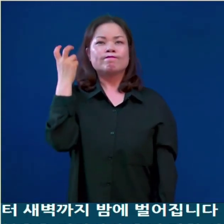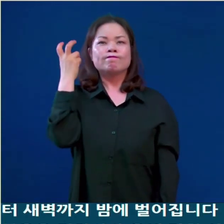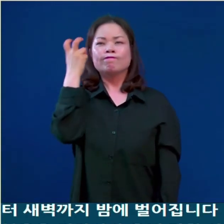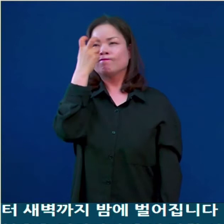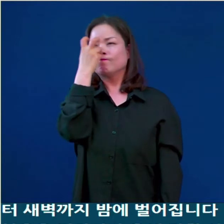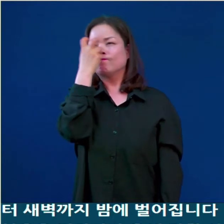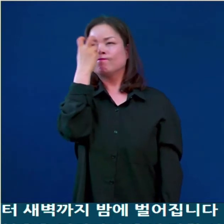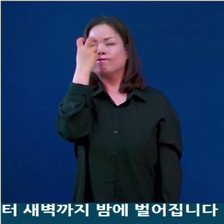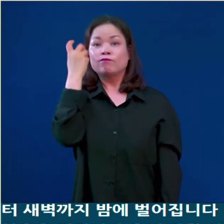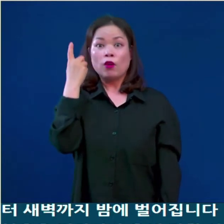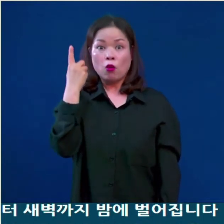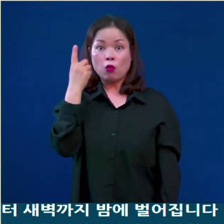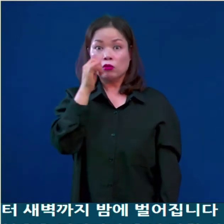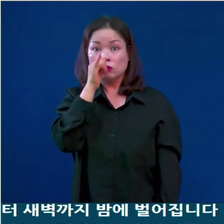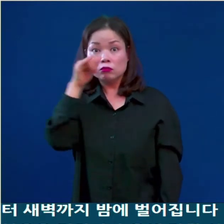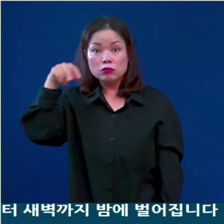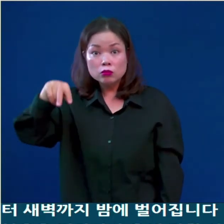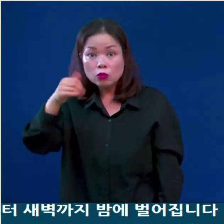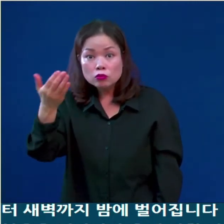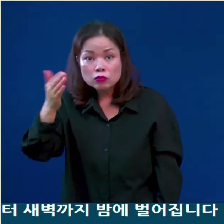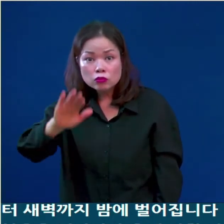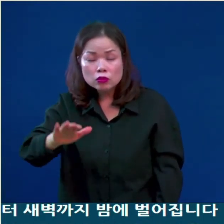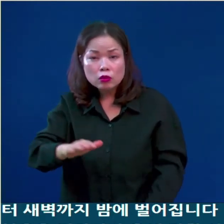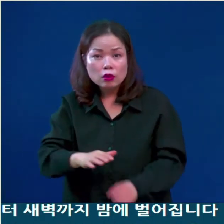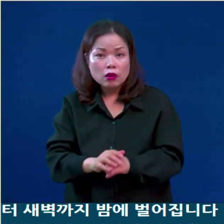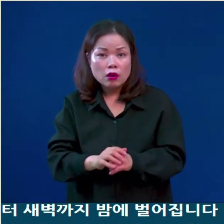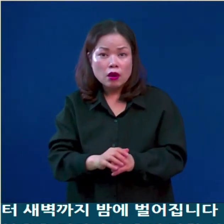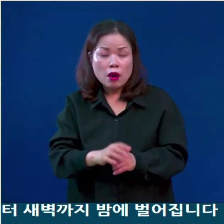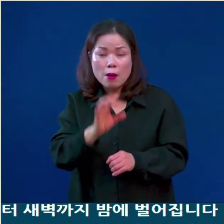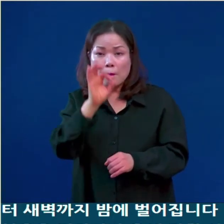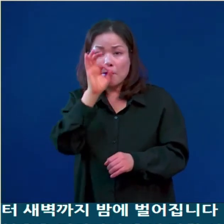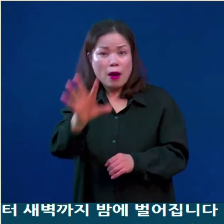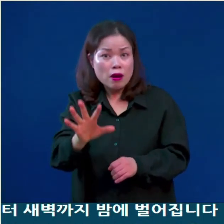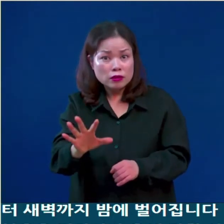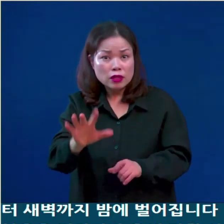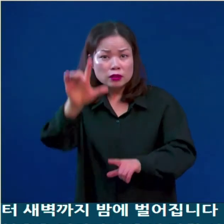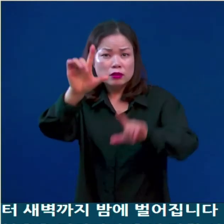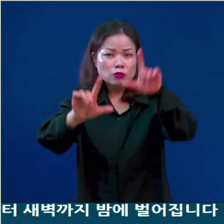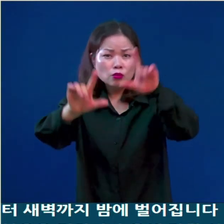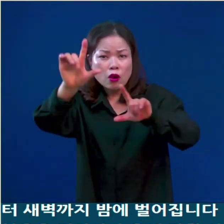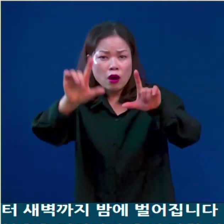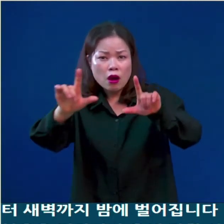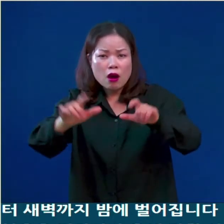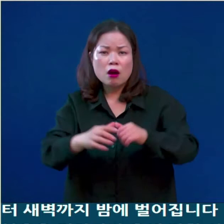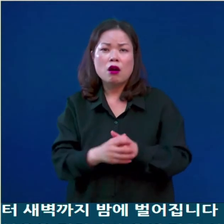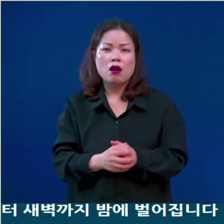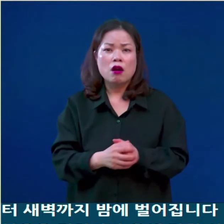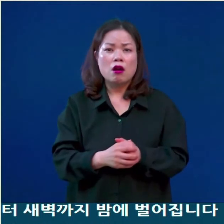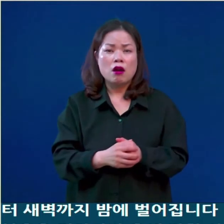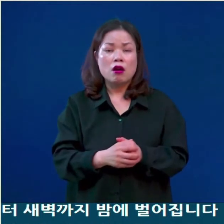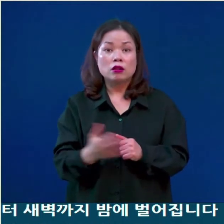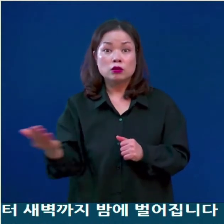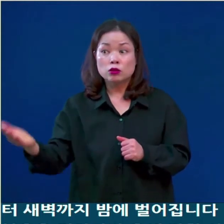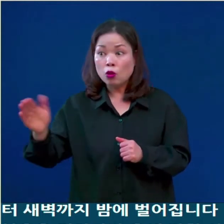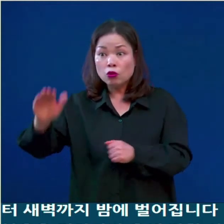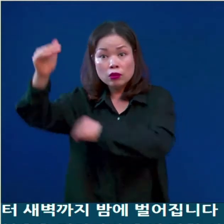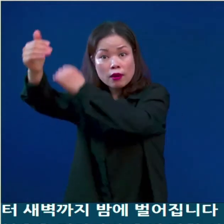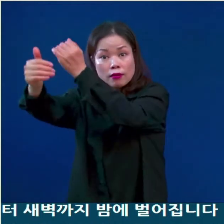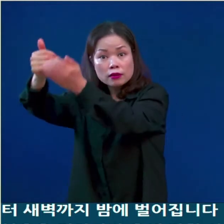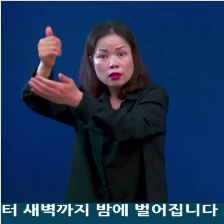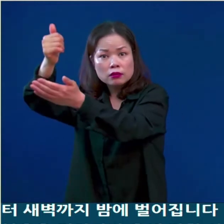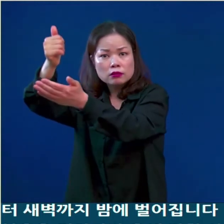서 있었습니다. 한마디로 도저히 빠져나올 수 없는 상황입니다. 그러나